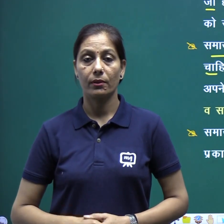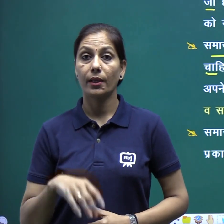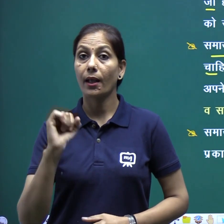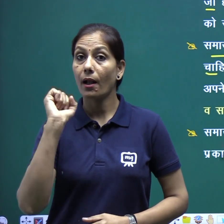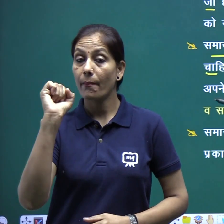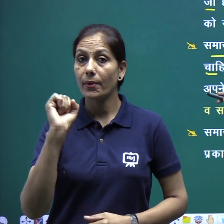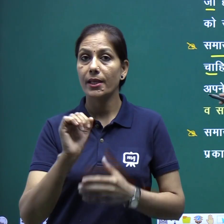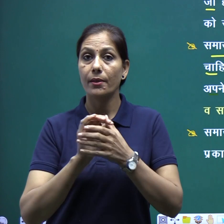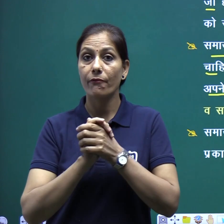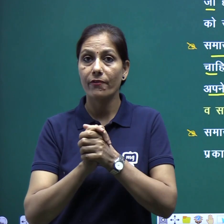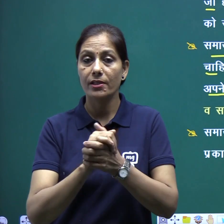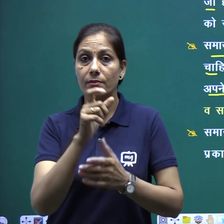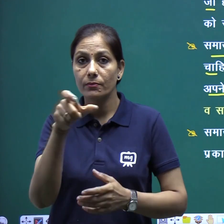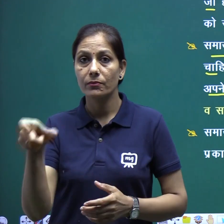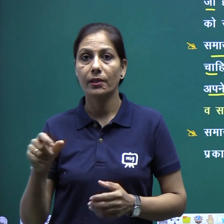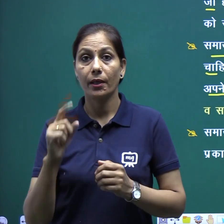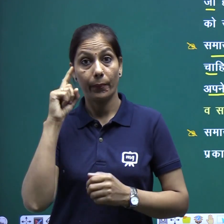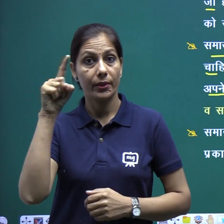अपने साथियों के प्रति